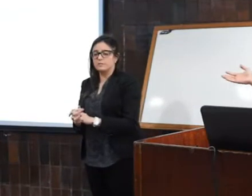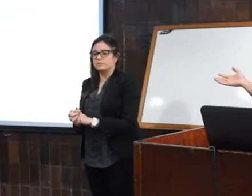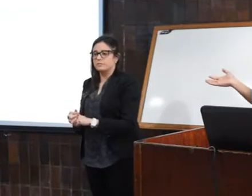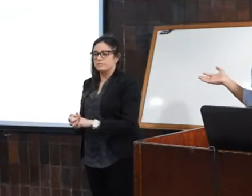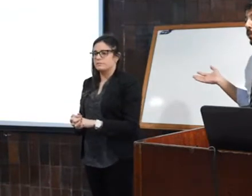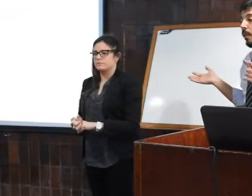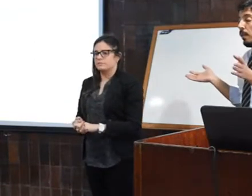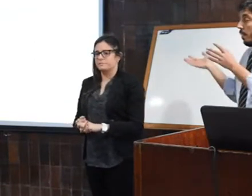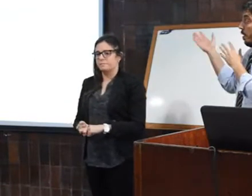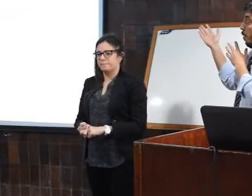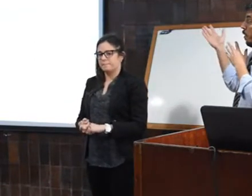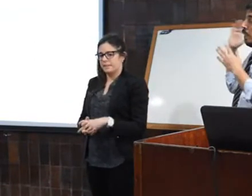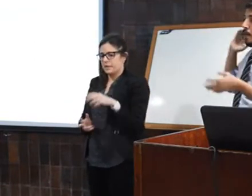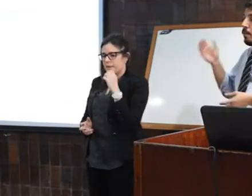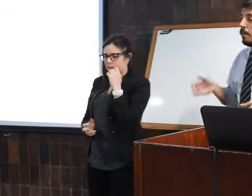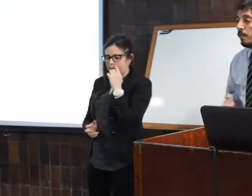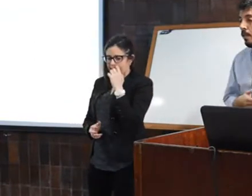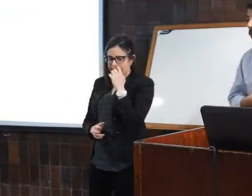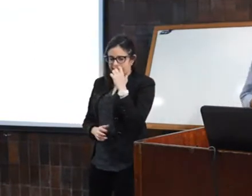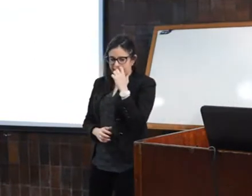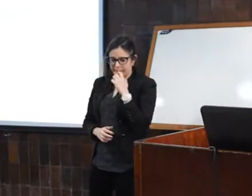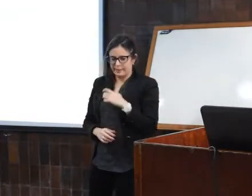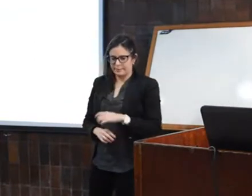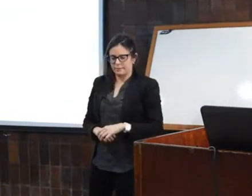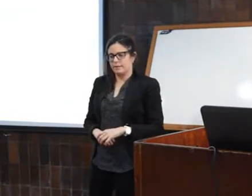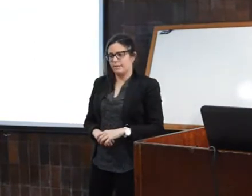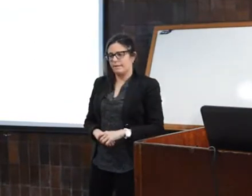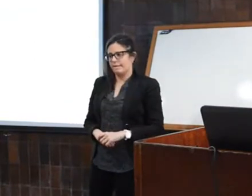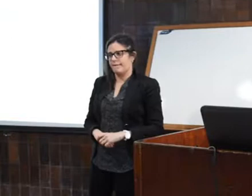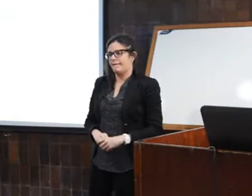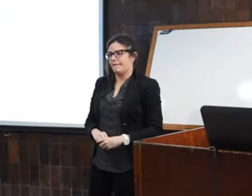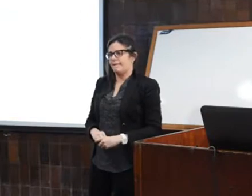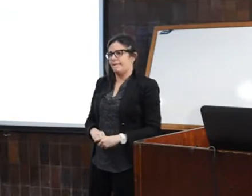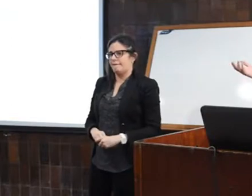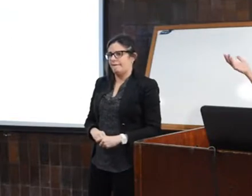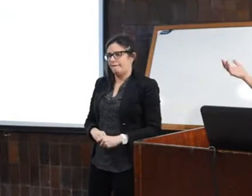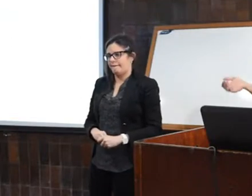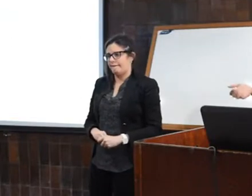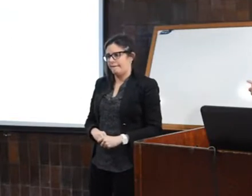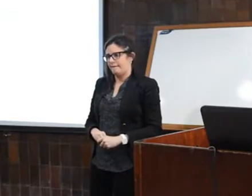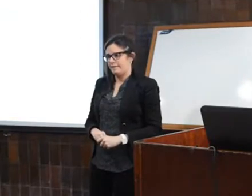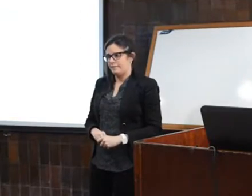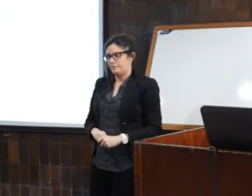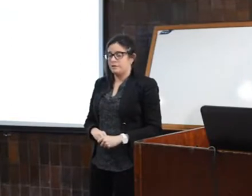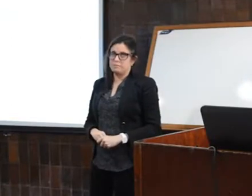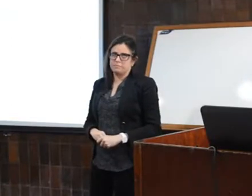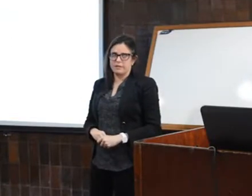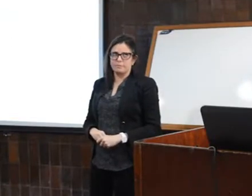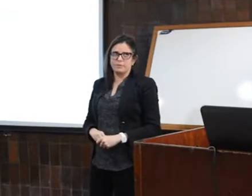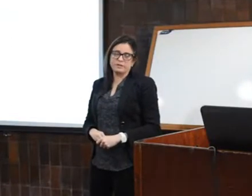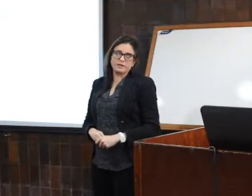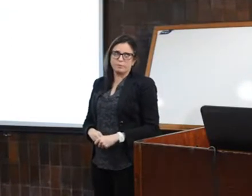para nosotros pues según la normativa del sospechoso hay que denunciarlos